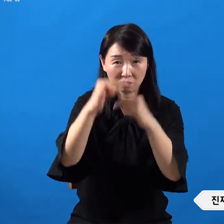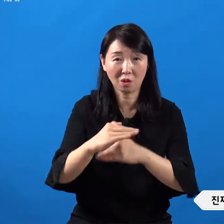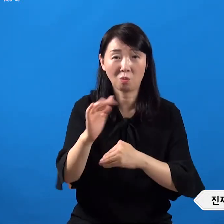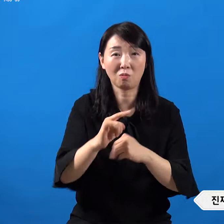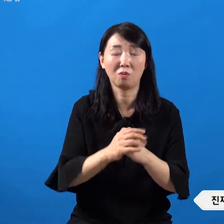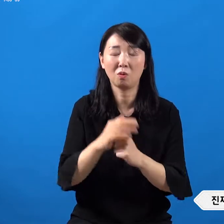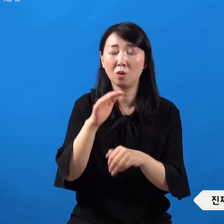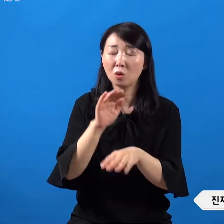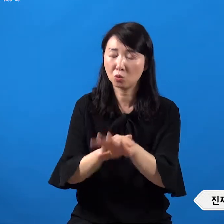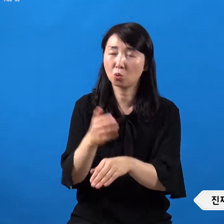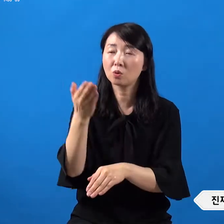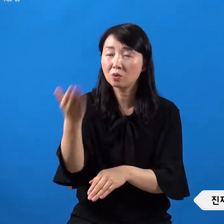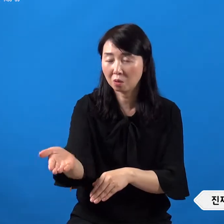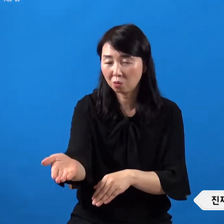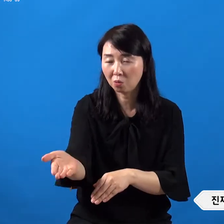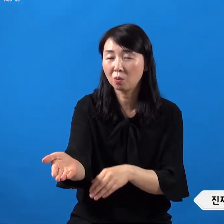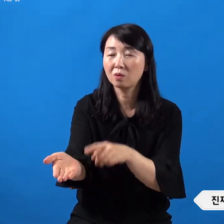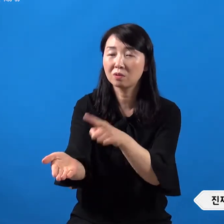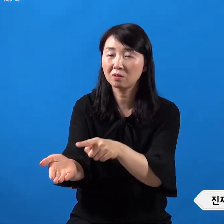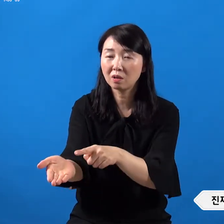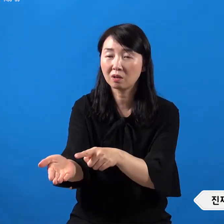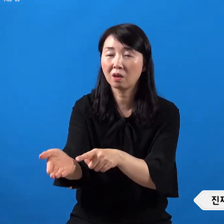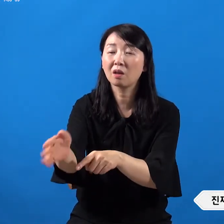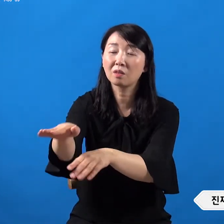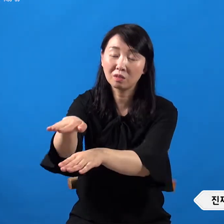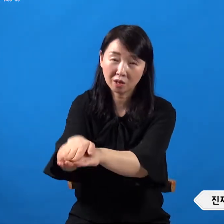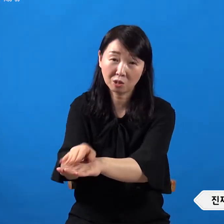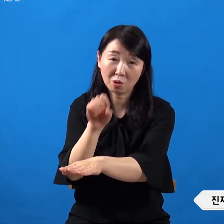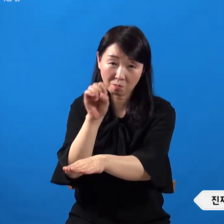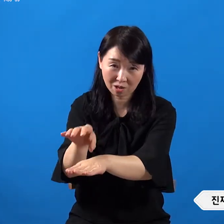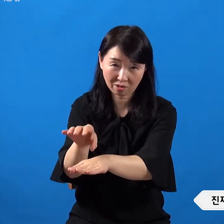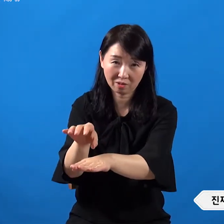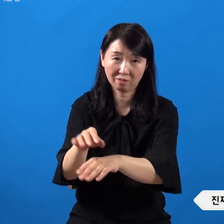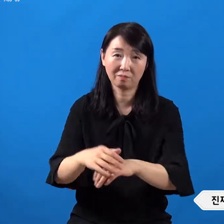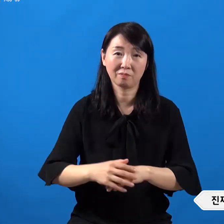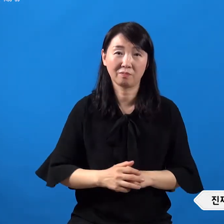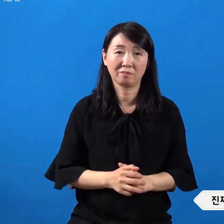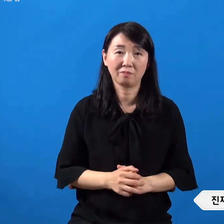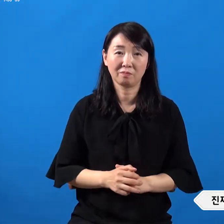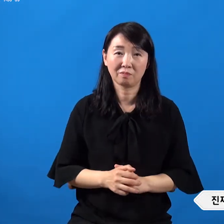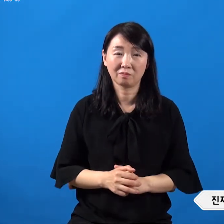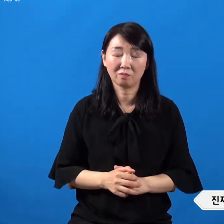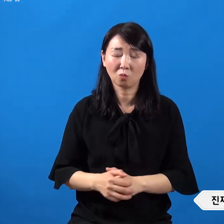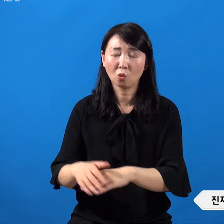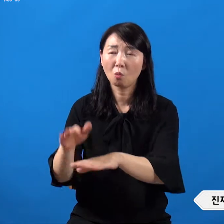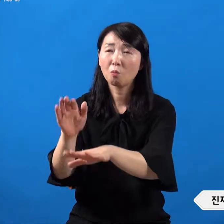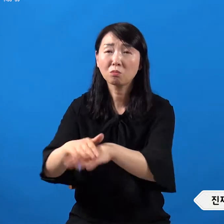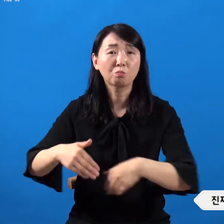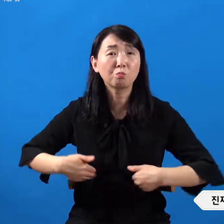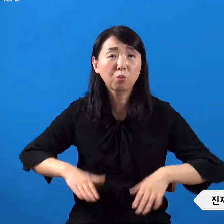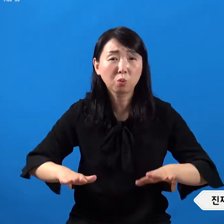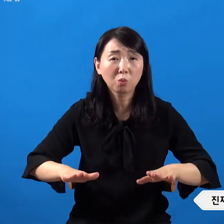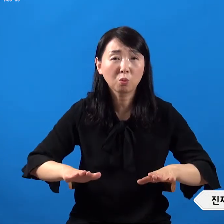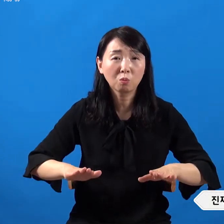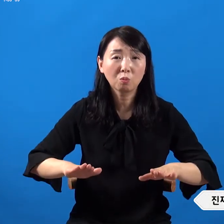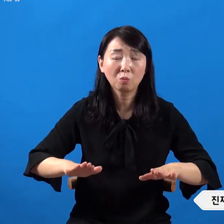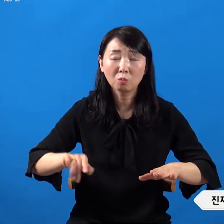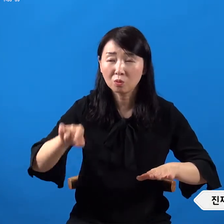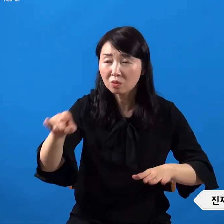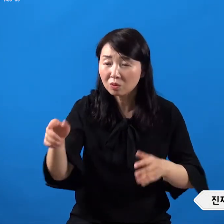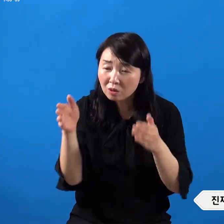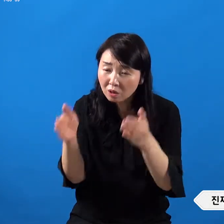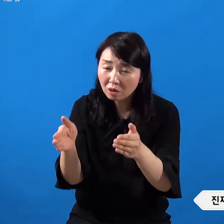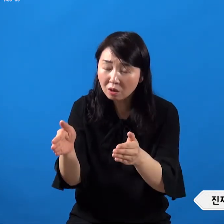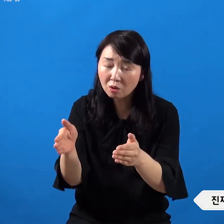말씀합니다. 손을 내밀어 그에게 대시며 이르시되. 만지실 필요가 없는 그를